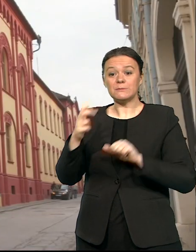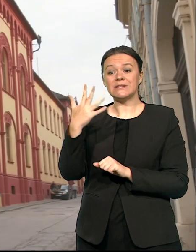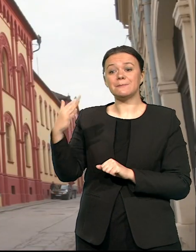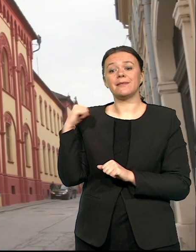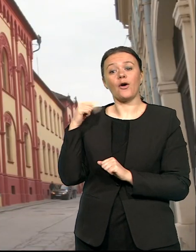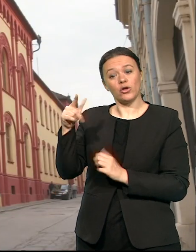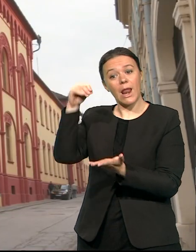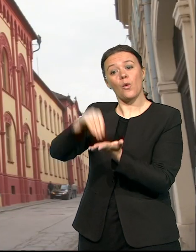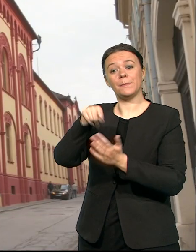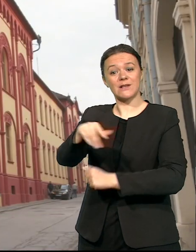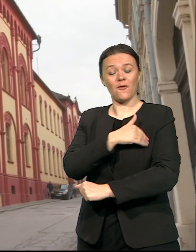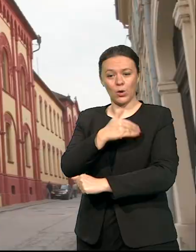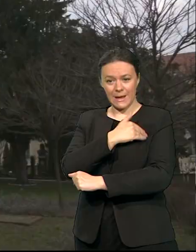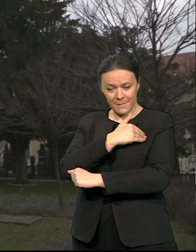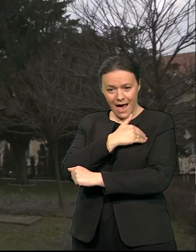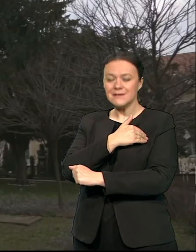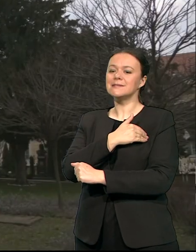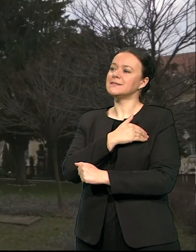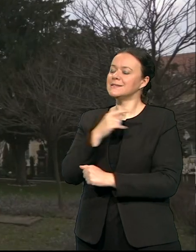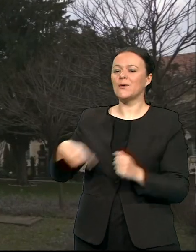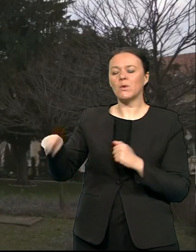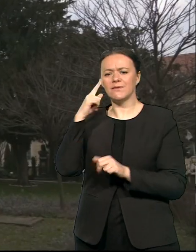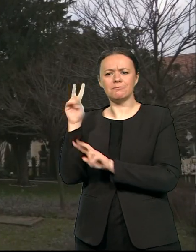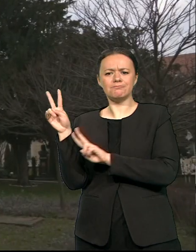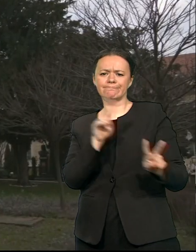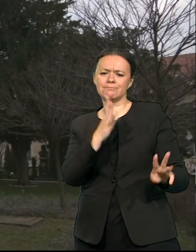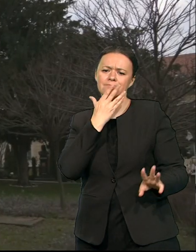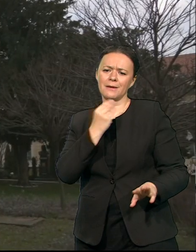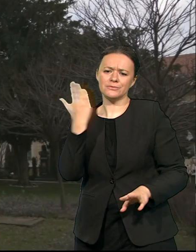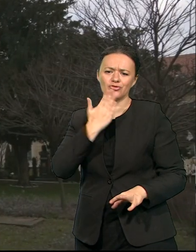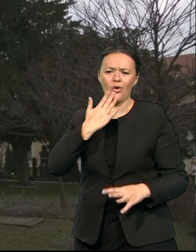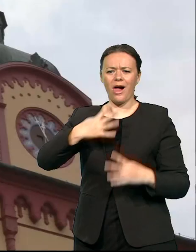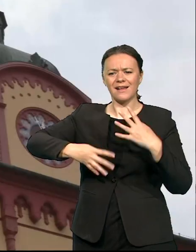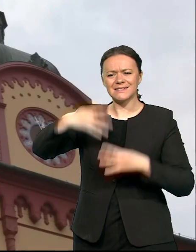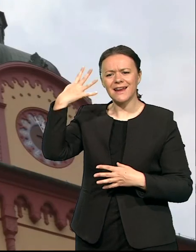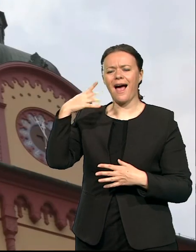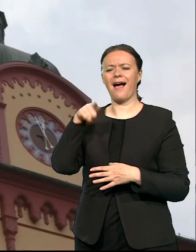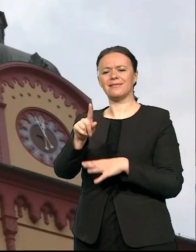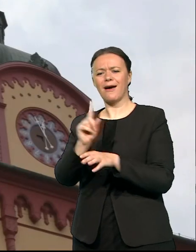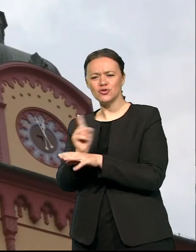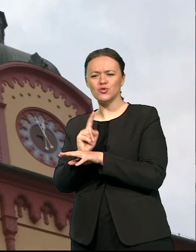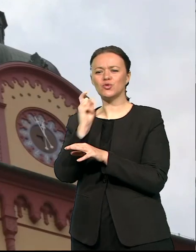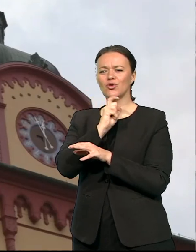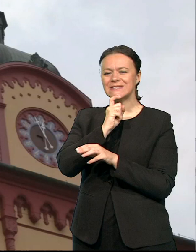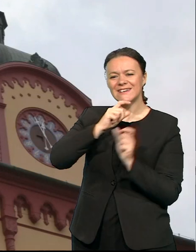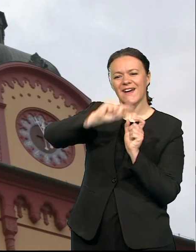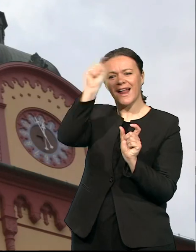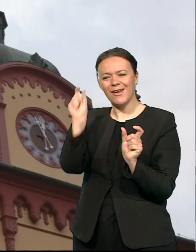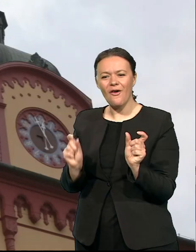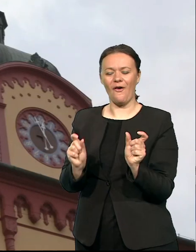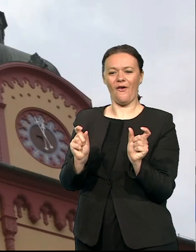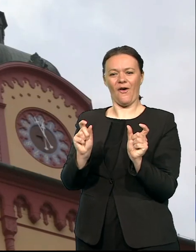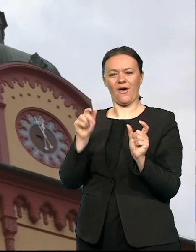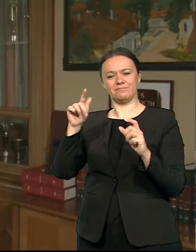1835. godine, pogled posmatrača ostaje zadivljen lepotom zdanja na kojem dominiraju žute i crvene nijanse i raznobojni